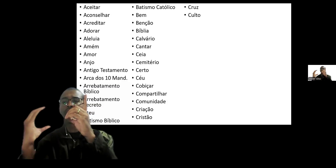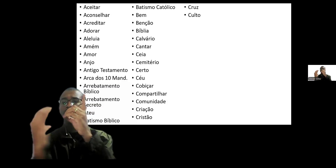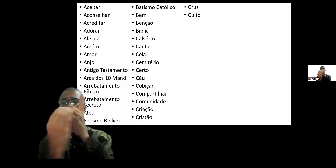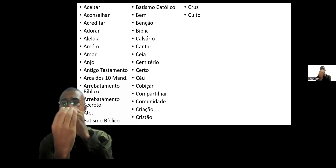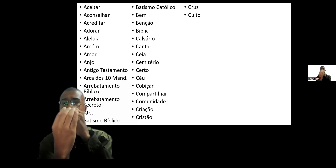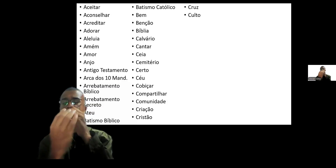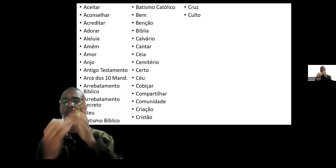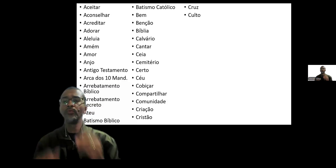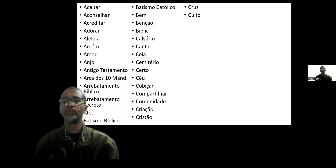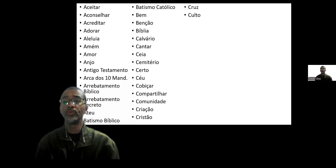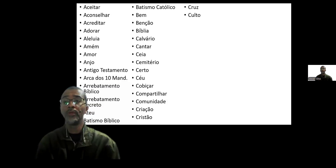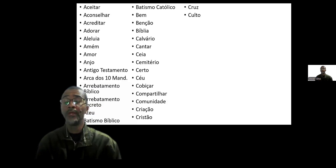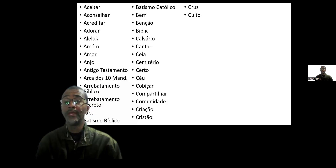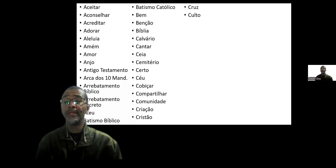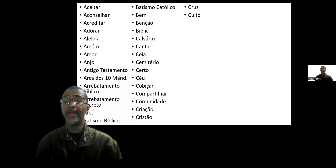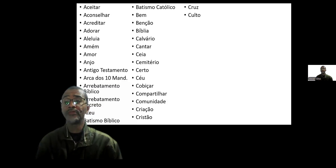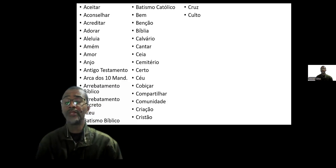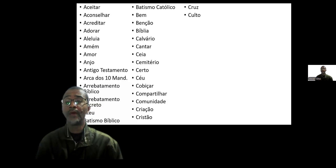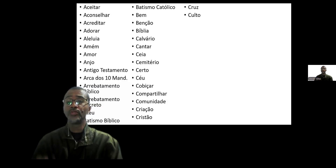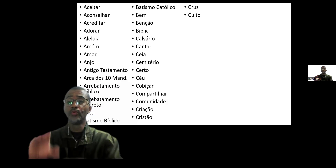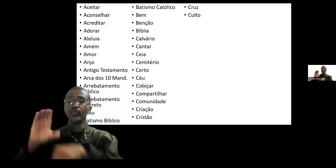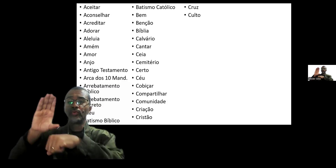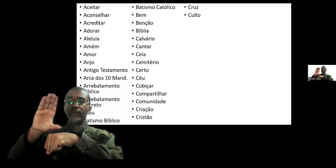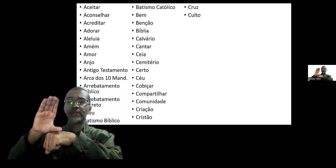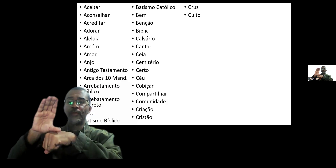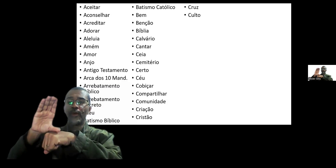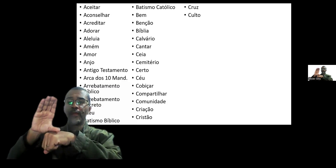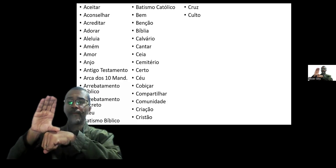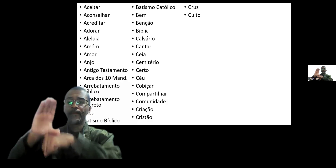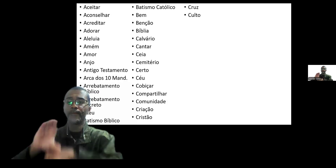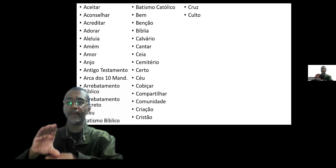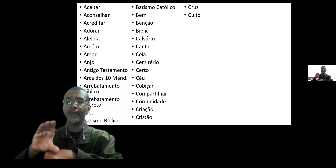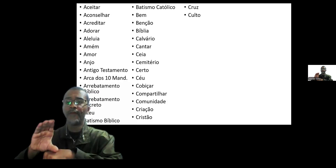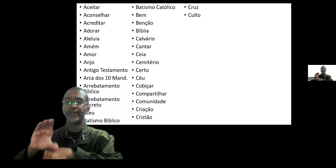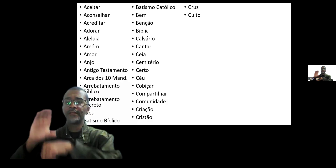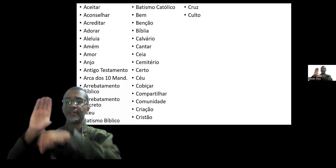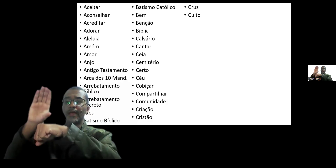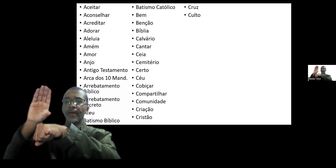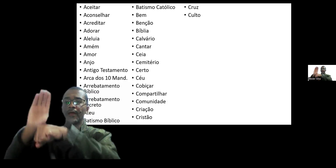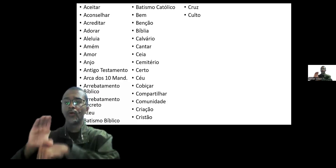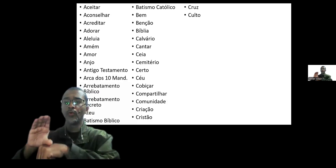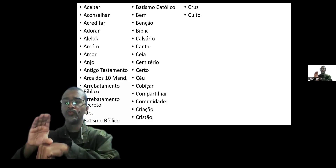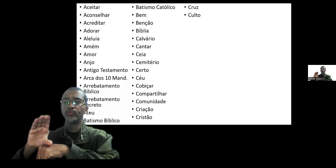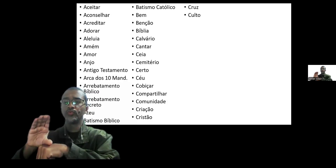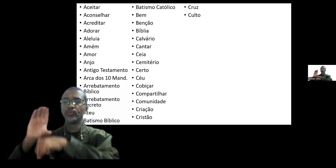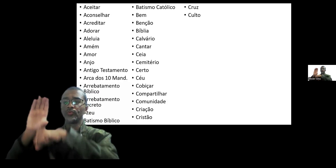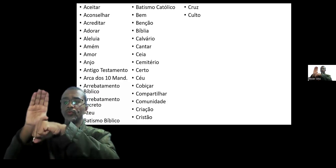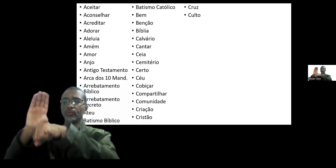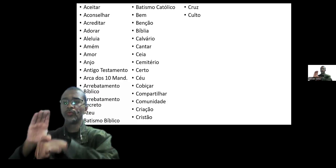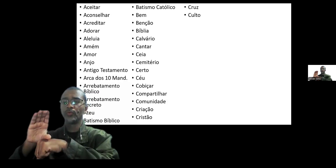Culto. Ok? Culto. E tem o sinal de culto que você põe e faz assim, tá?